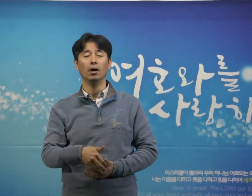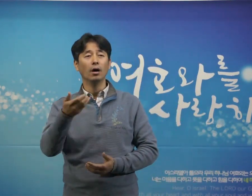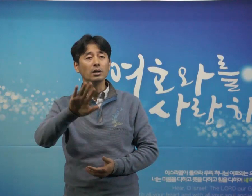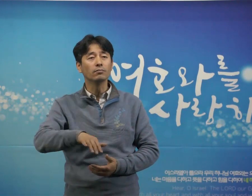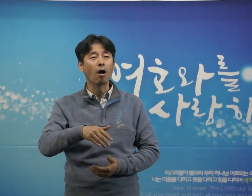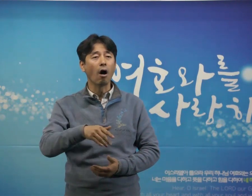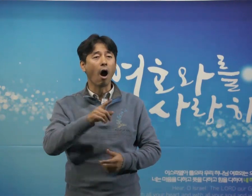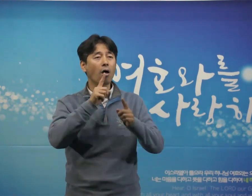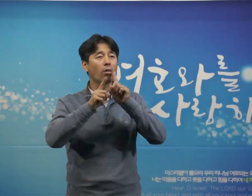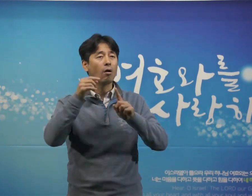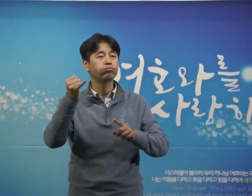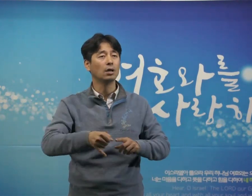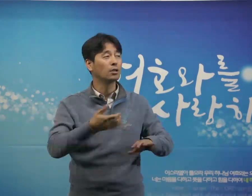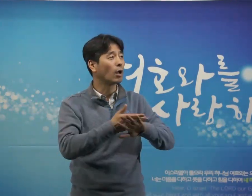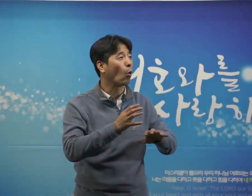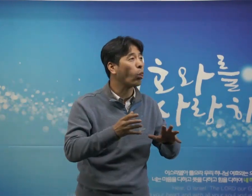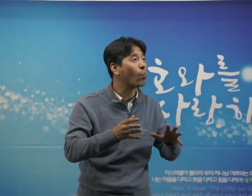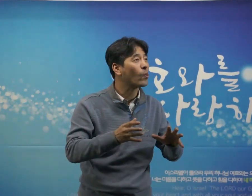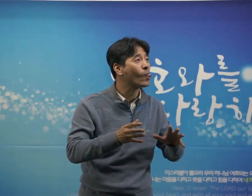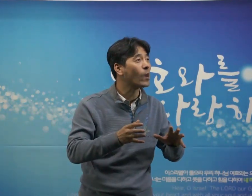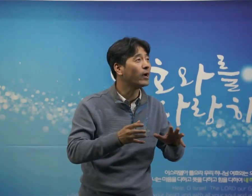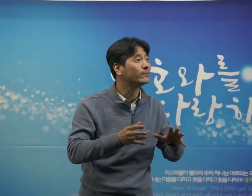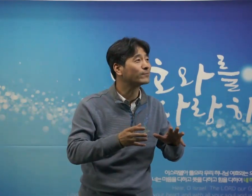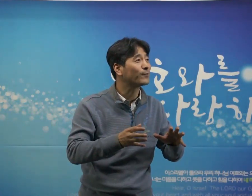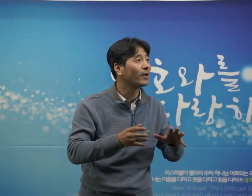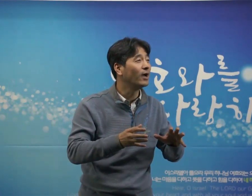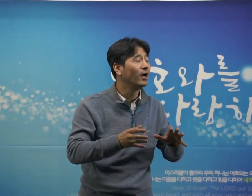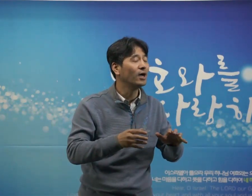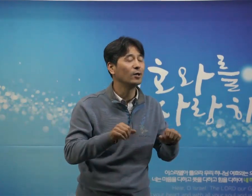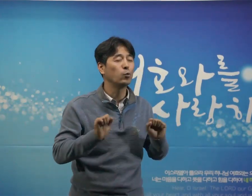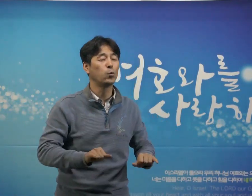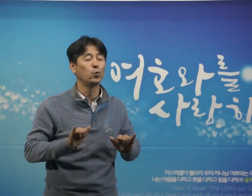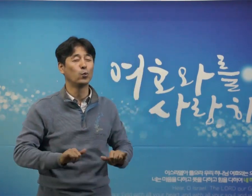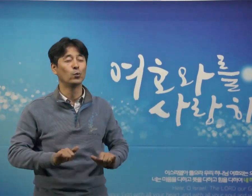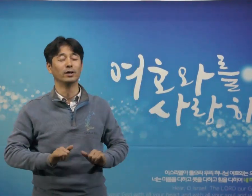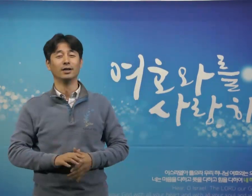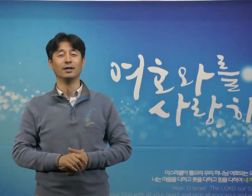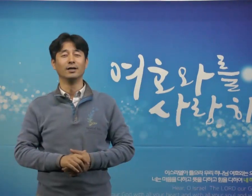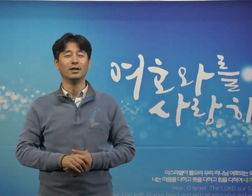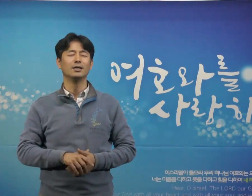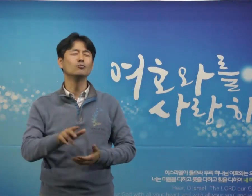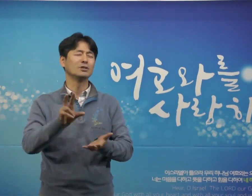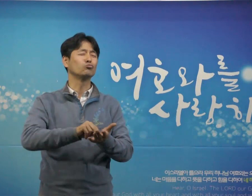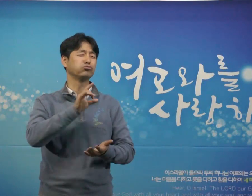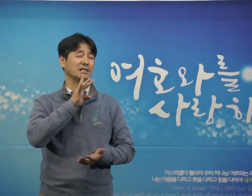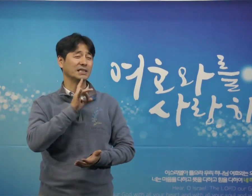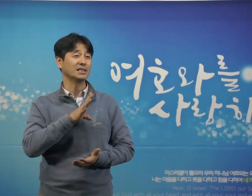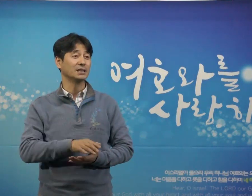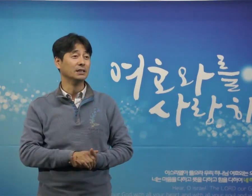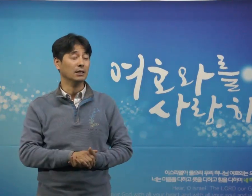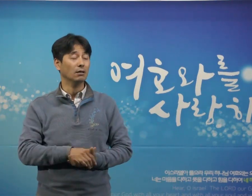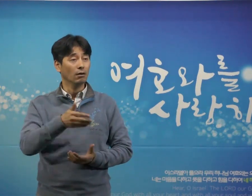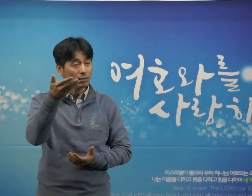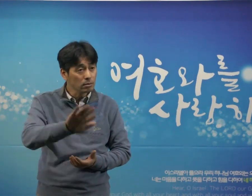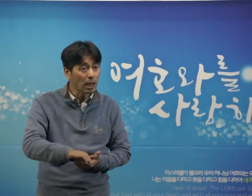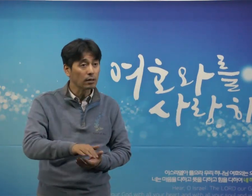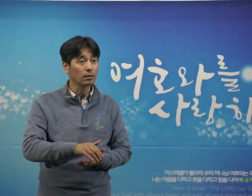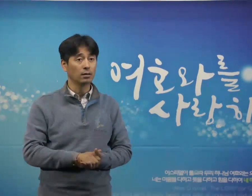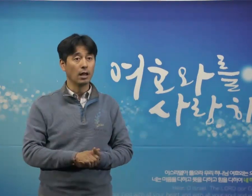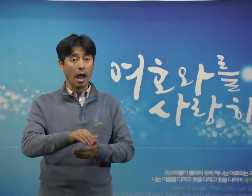한국에는 농아인 목사님들이 많이 있는데, 사실 그 외국에 복음을 전하는 것이 소통의 문제가 있기 때문에